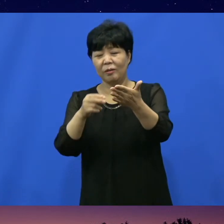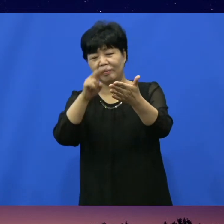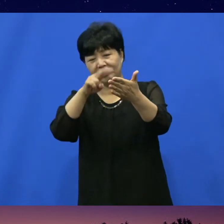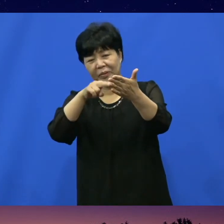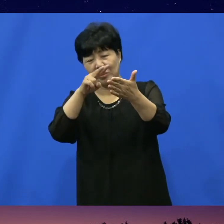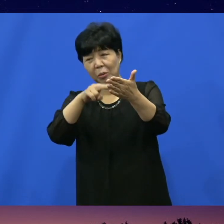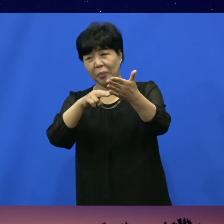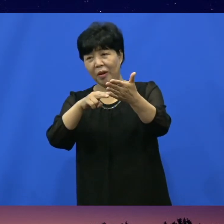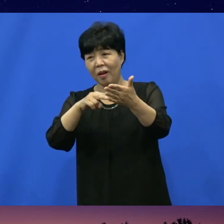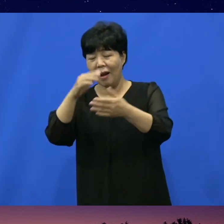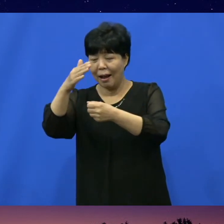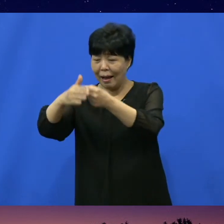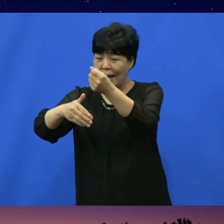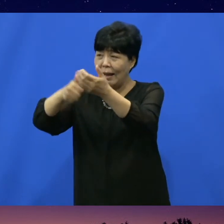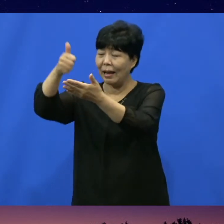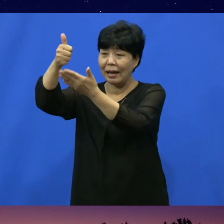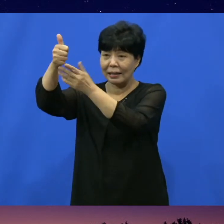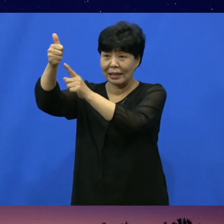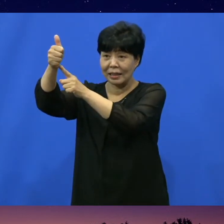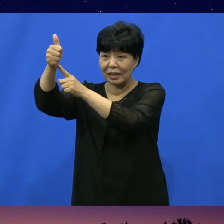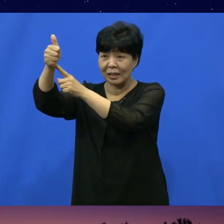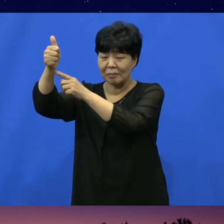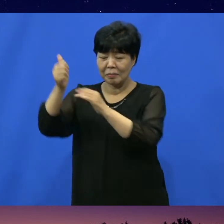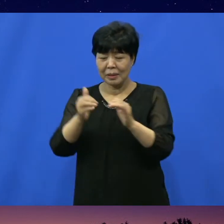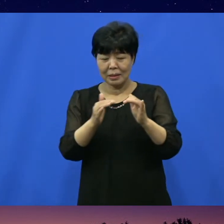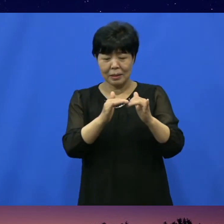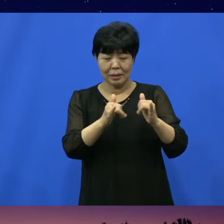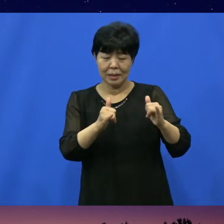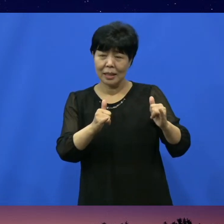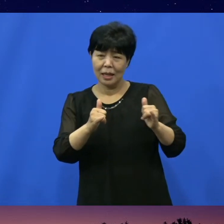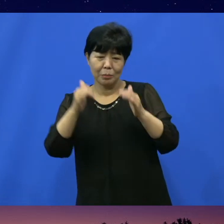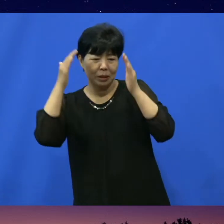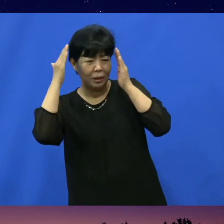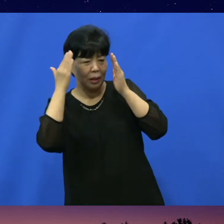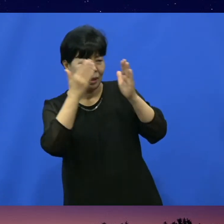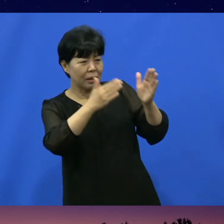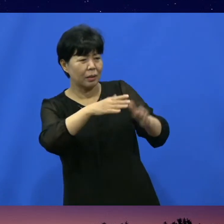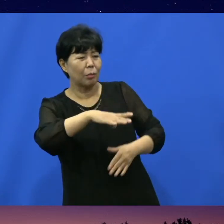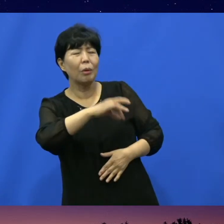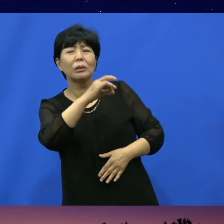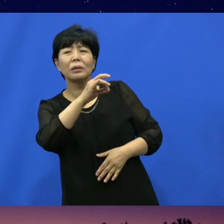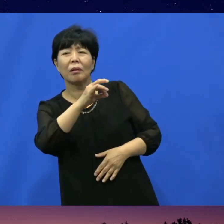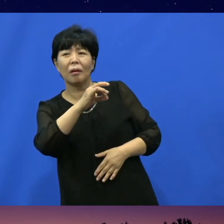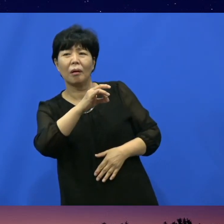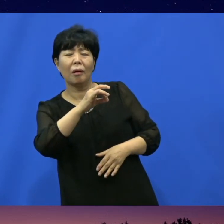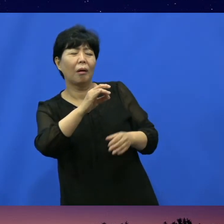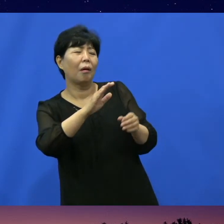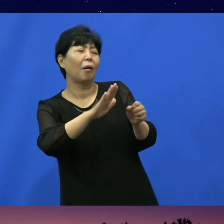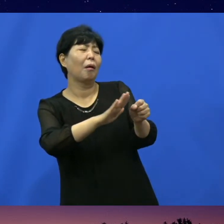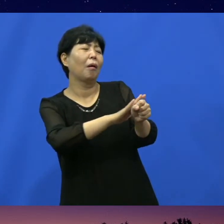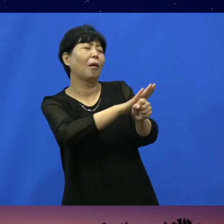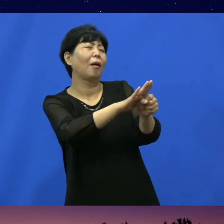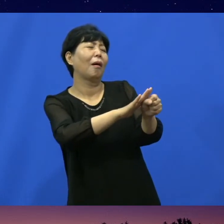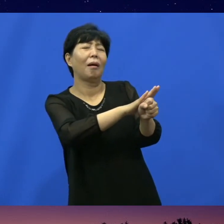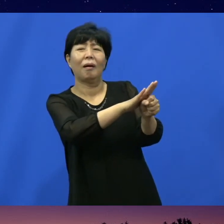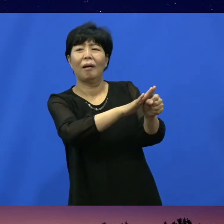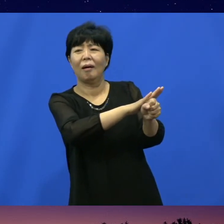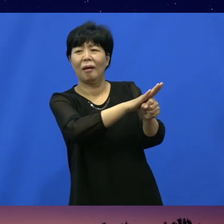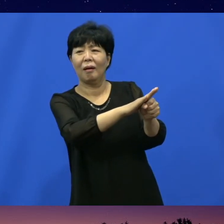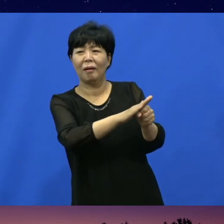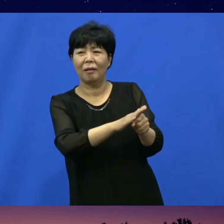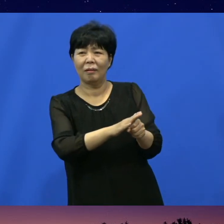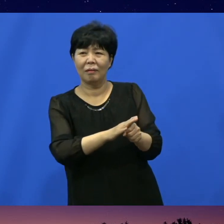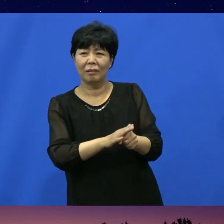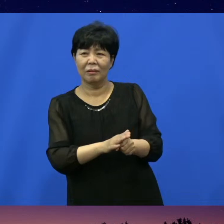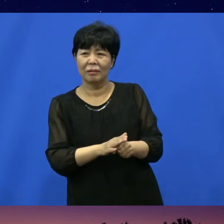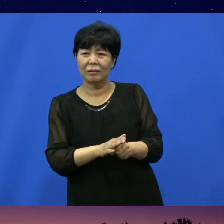사실은 하나님이 인간에 대한 사랑의 구애예요. 먼저 우리에게 먼저 사랑을 구애를 하신다. 난 널